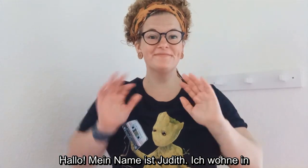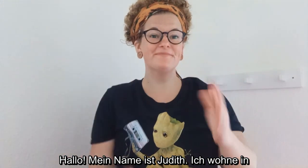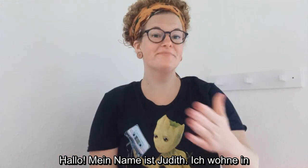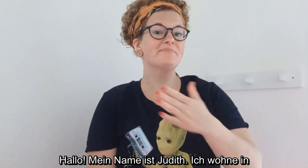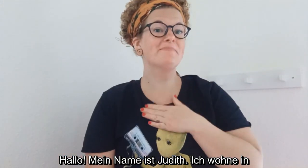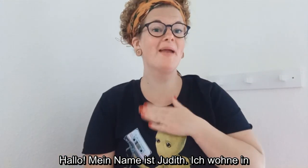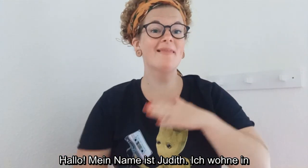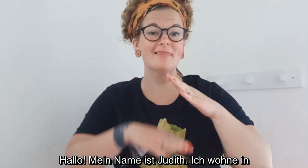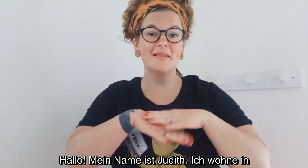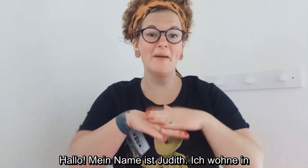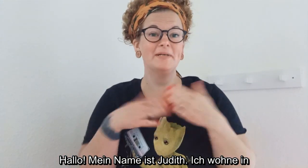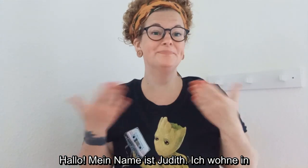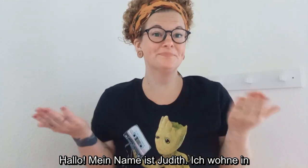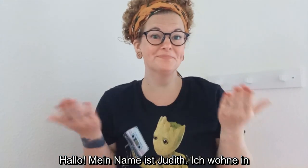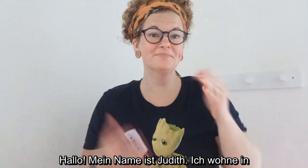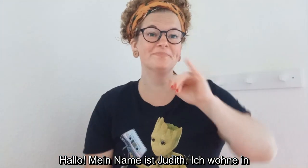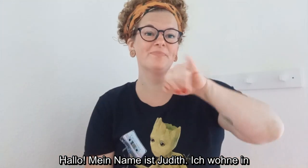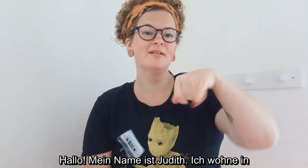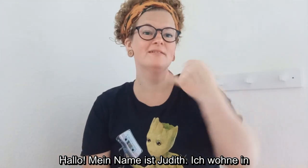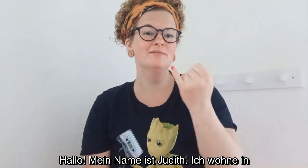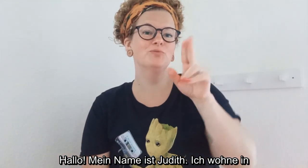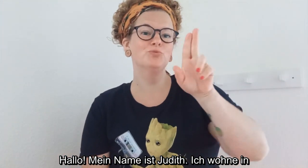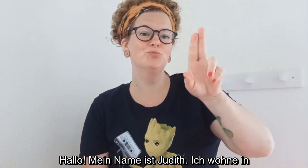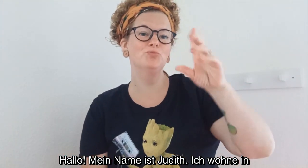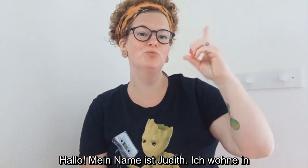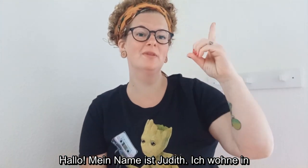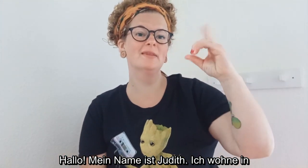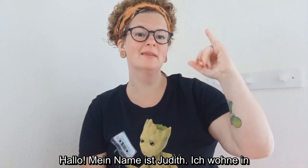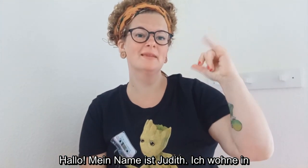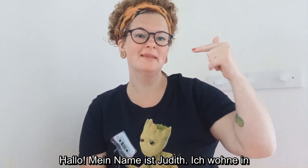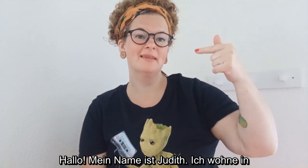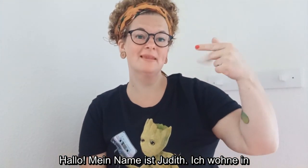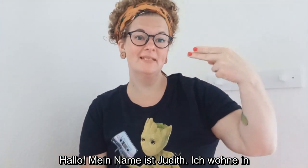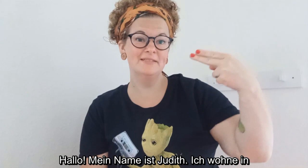Hallo mein Name ist Judith